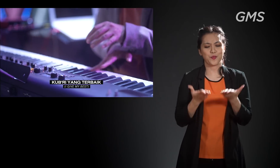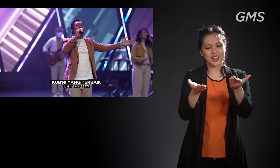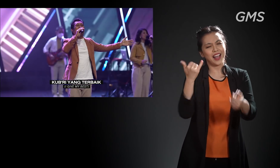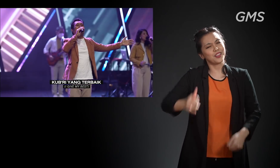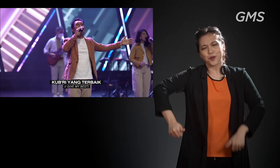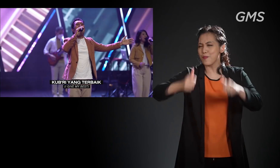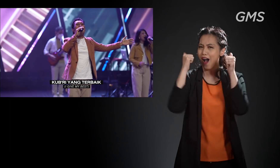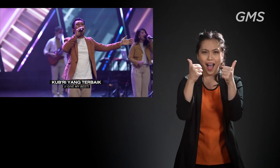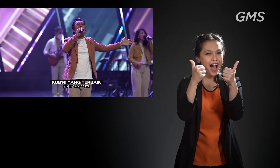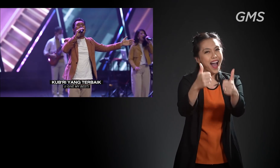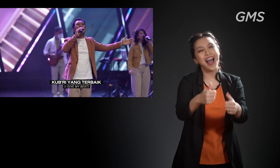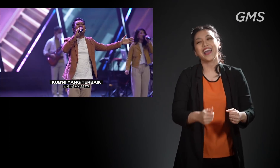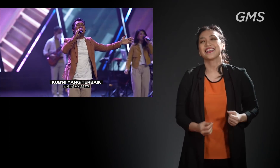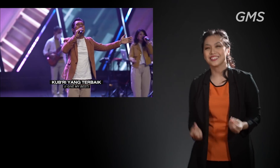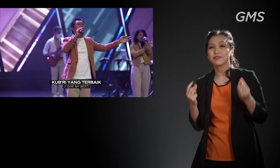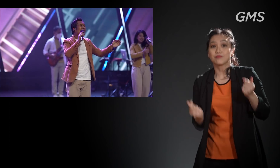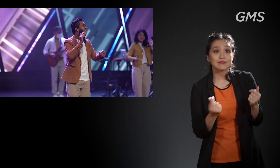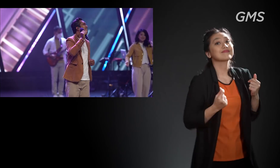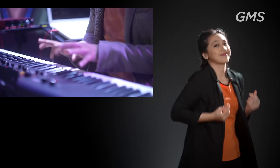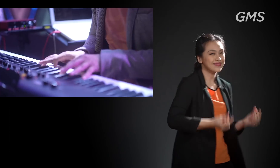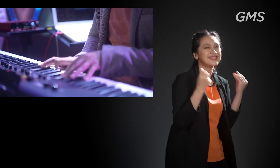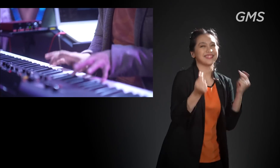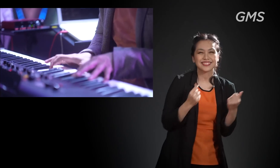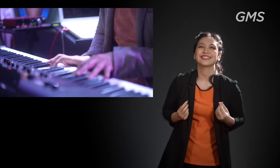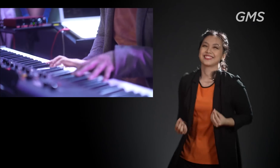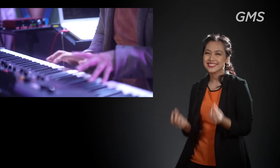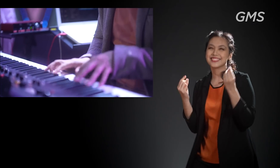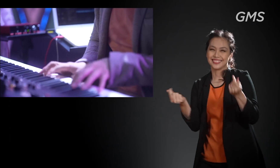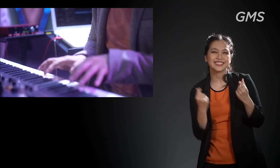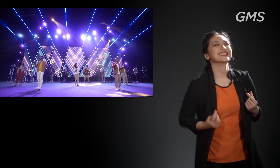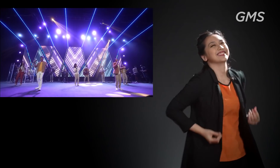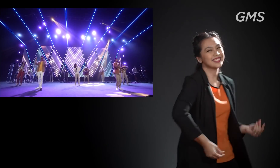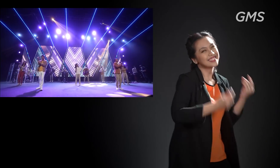ku beri yang terbaik.